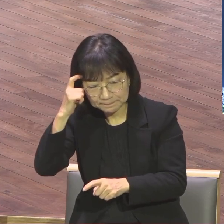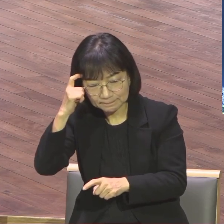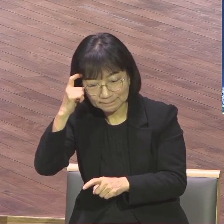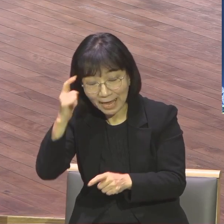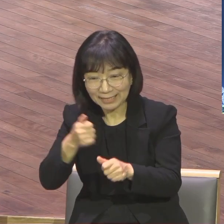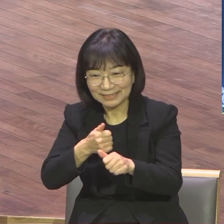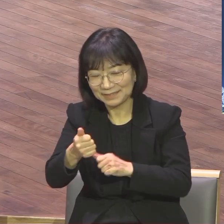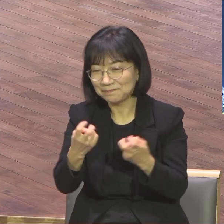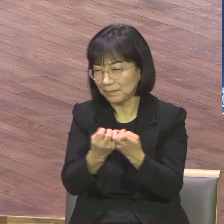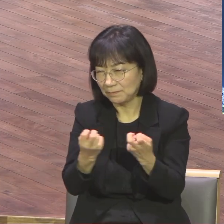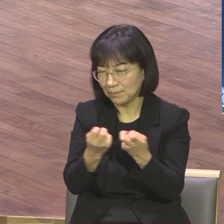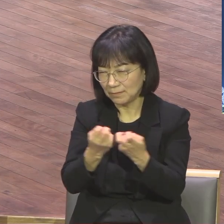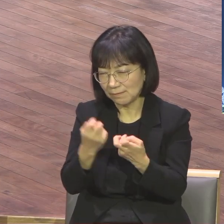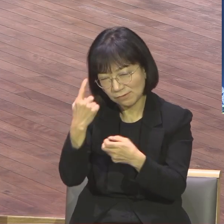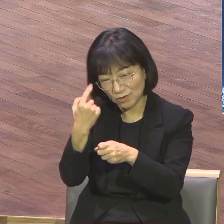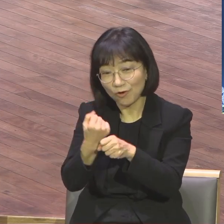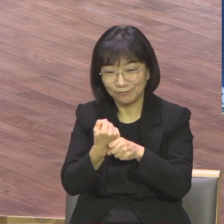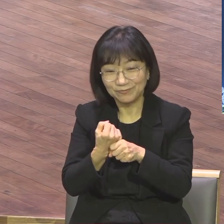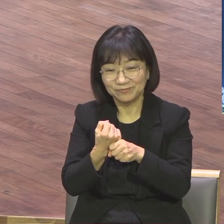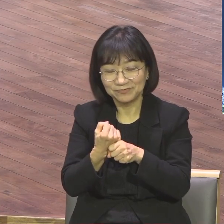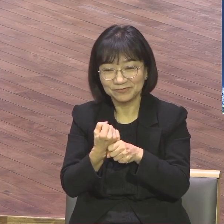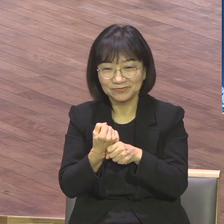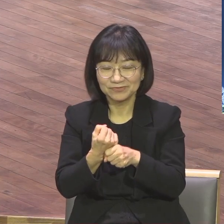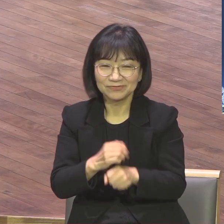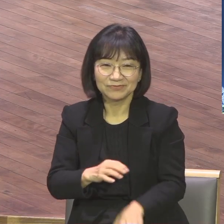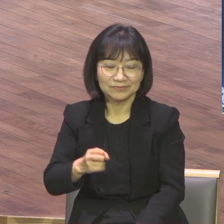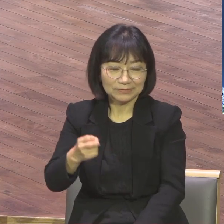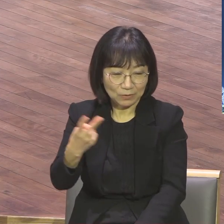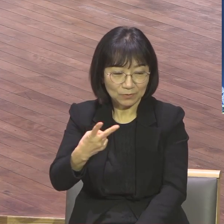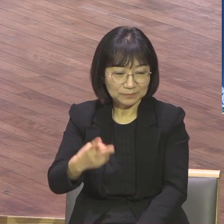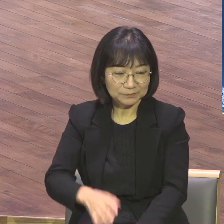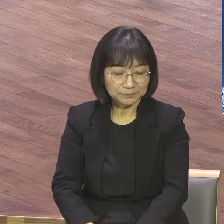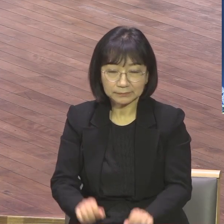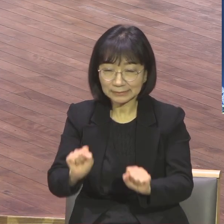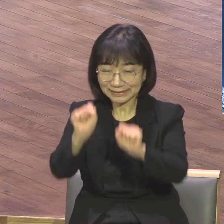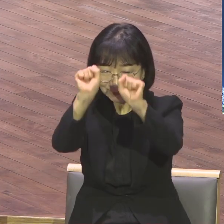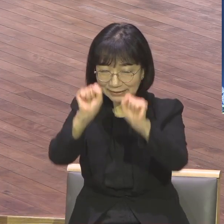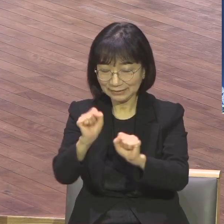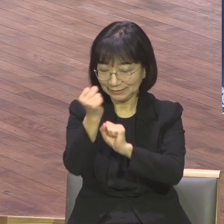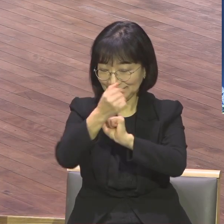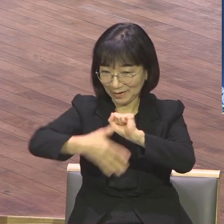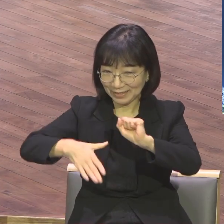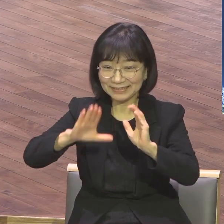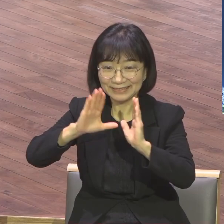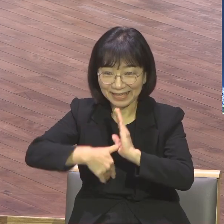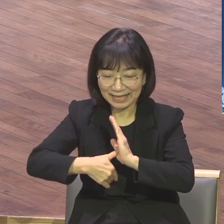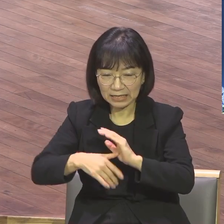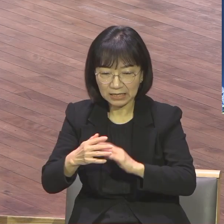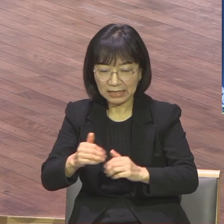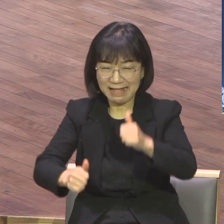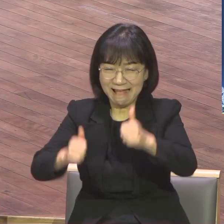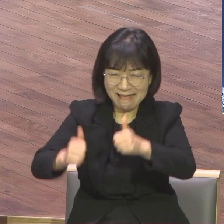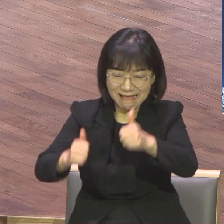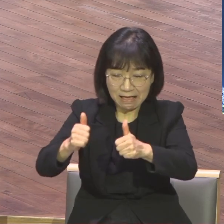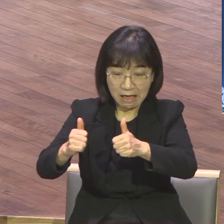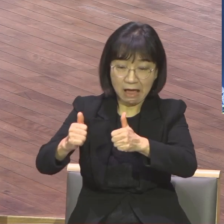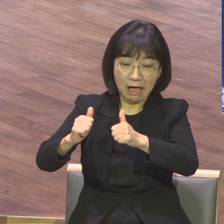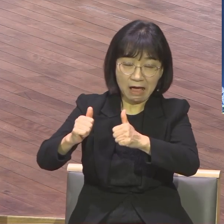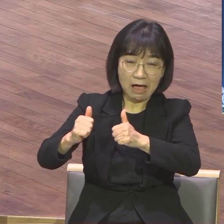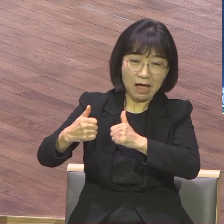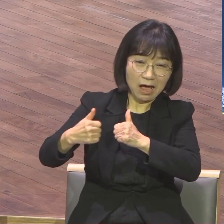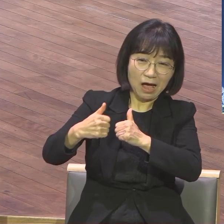성부수를 그렇게 던져야 하는 시점이 있습니다. 스포츠 경기에서 분리할 때 뒤집는